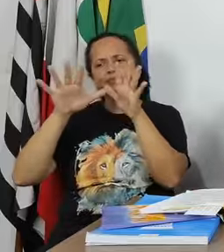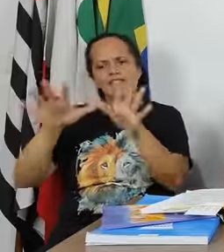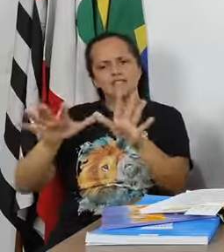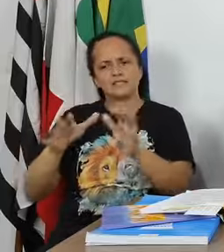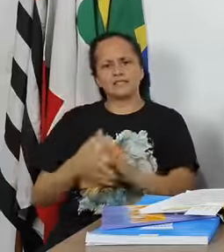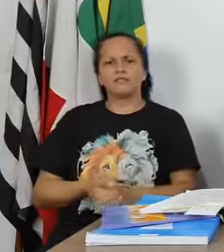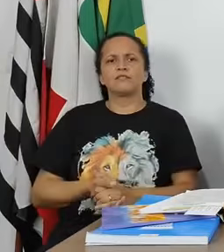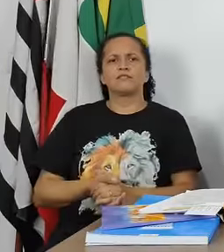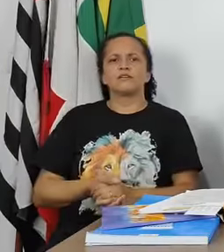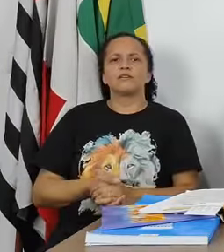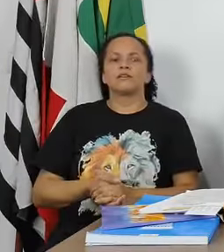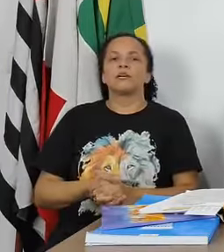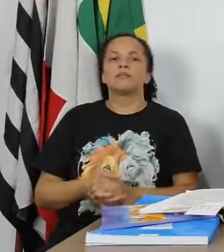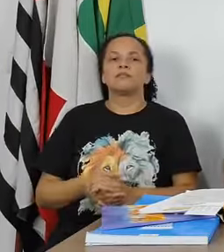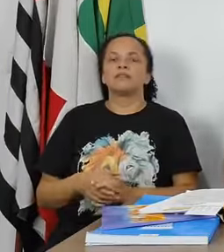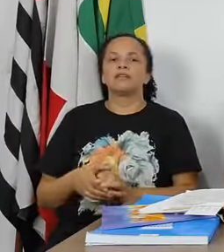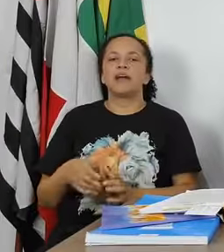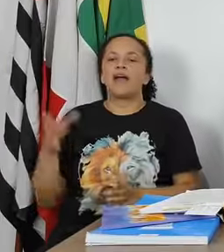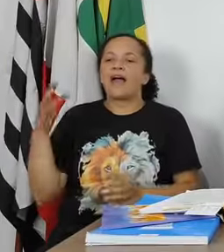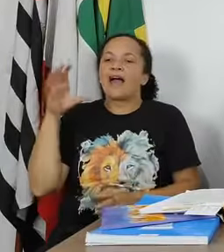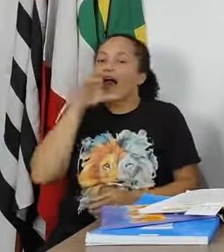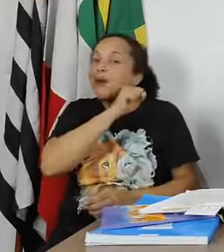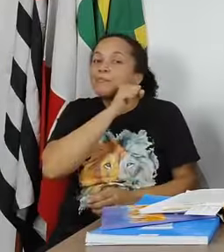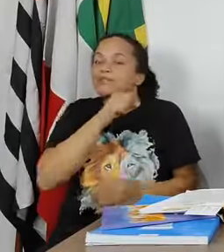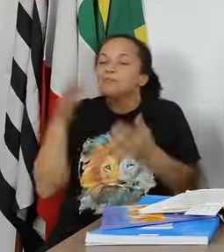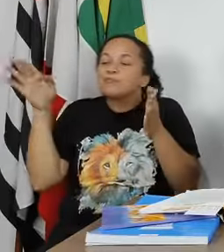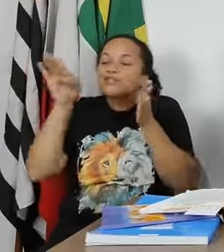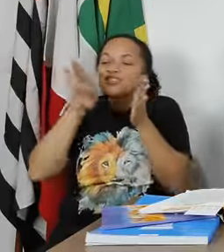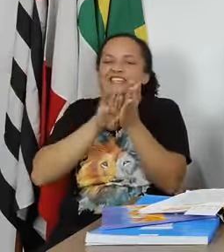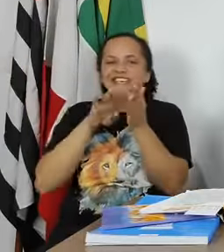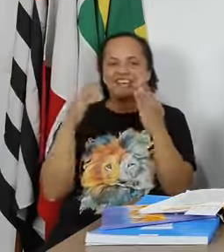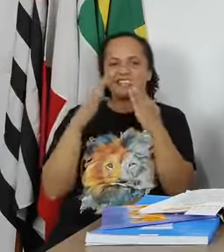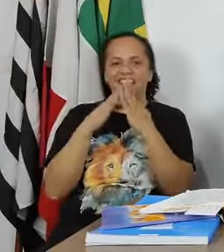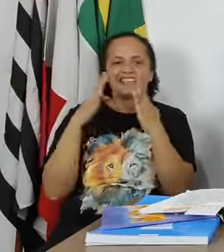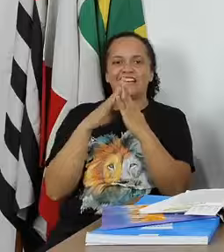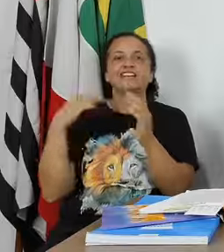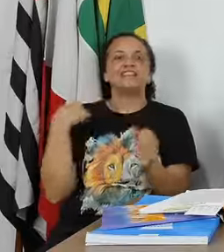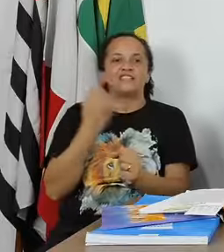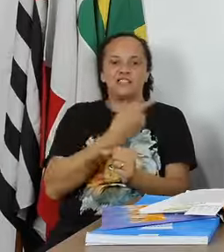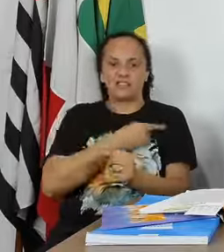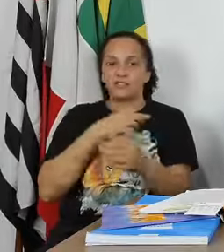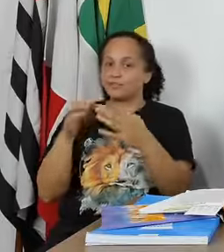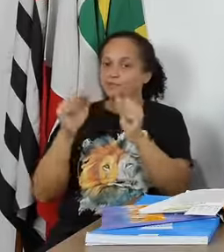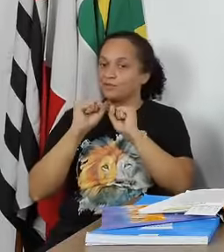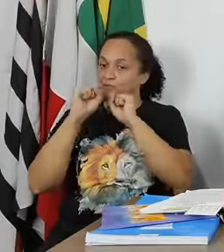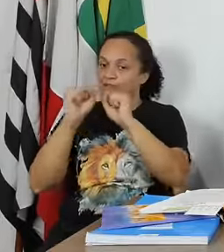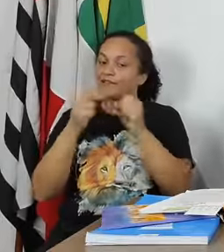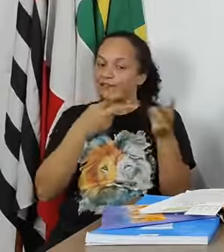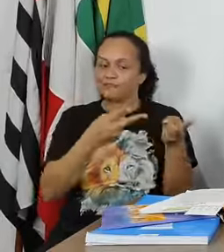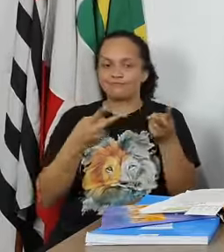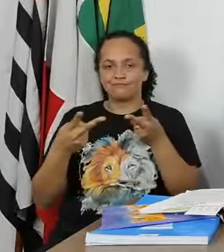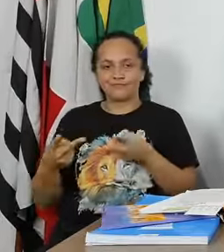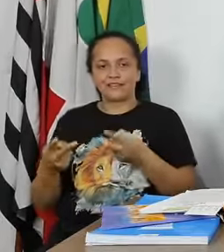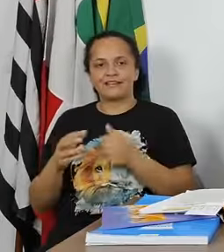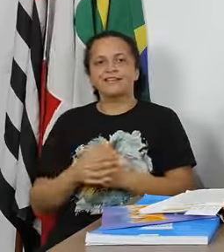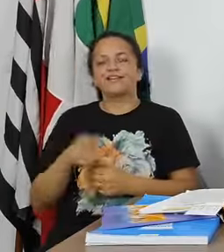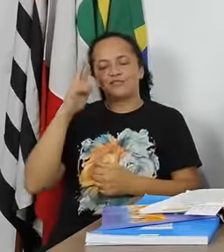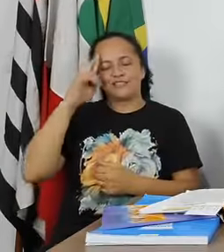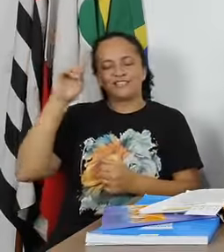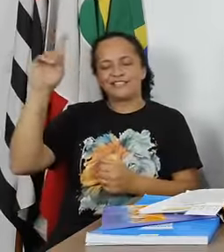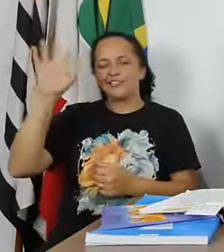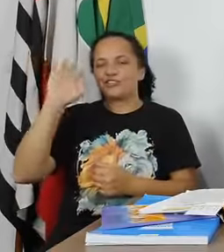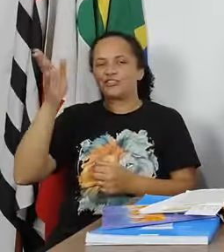preparar, né, o retorno dele para casa, para conviver com a família, que em breve nós vamos visitar. Viu, Neide? Viu, Pedro? Não se preocupe, o Senhor é